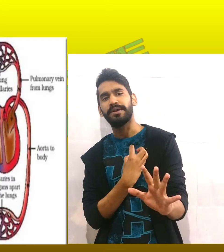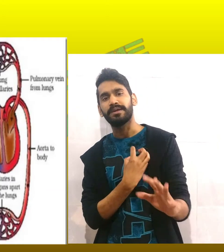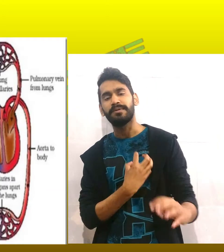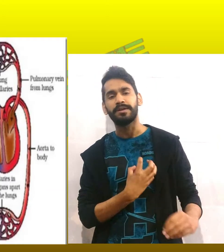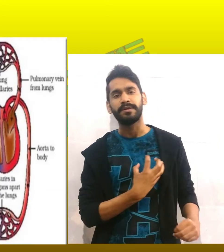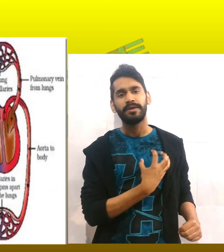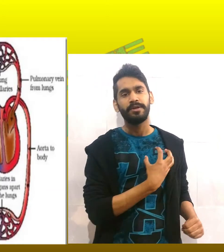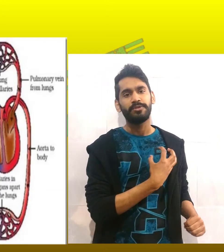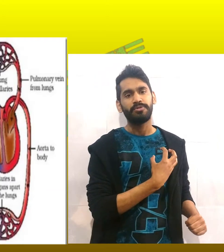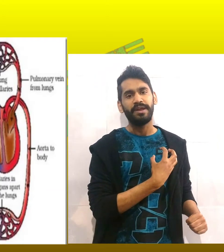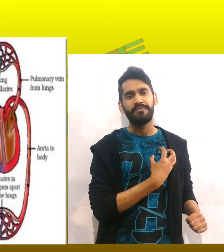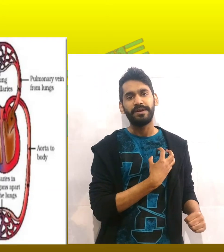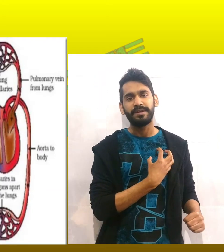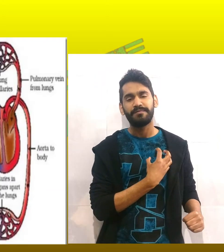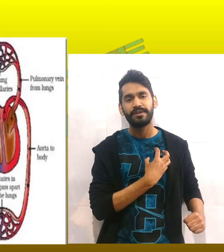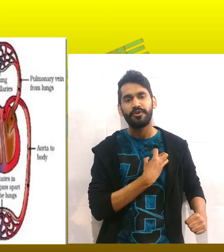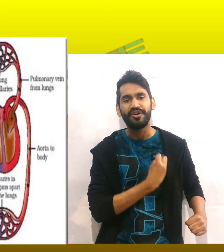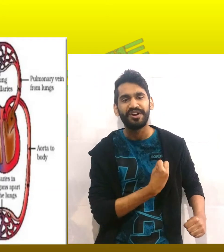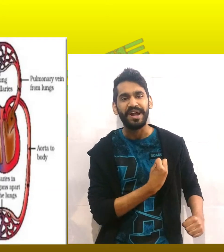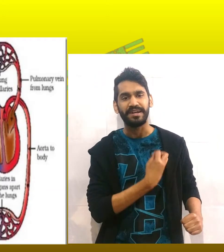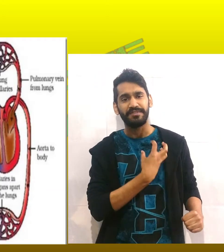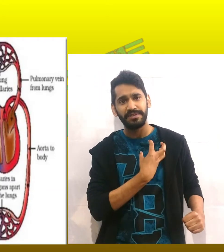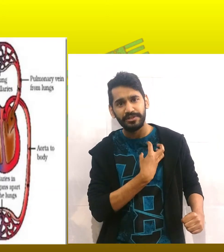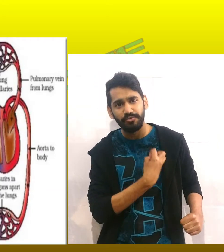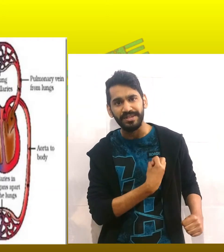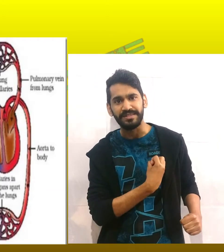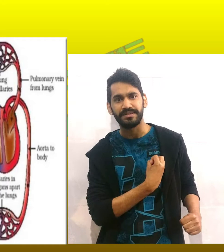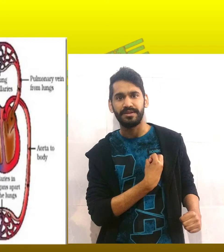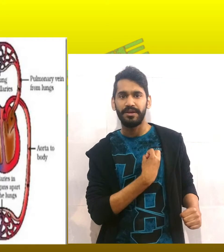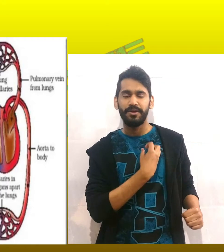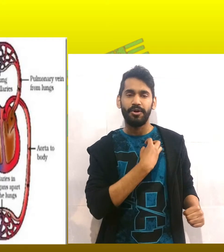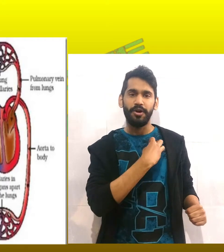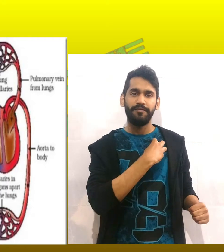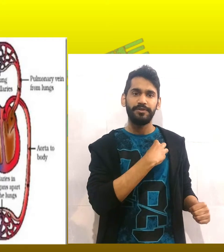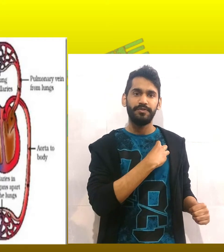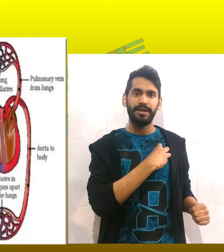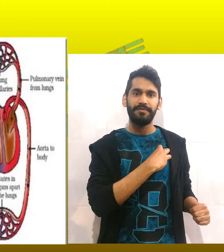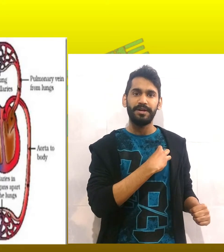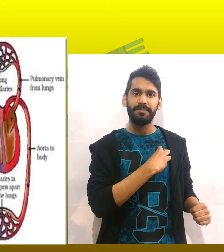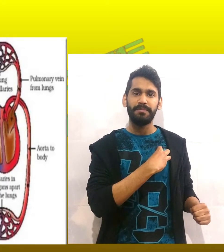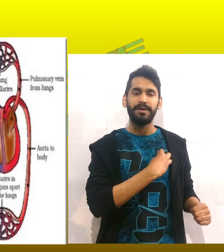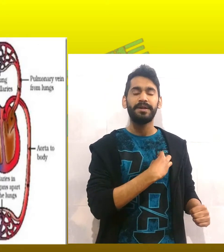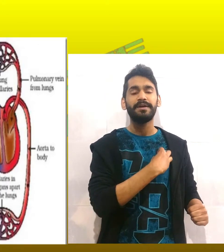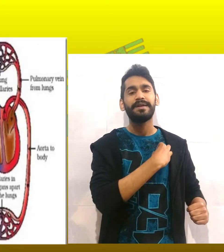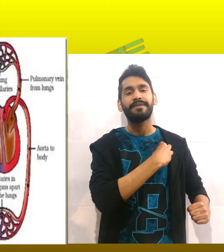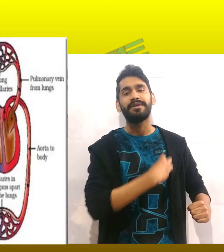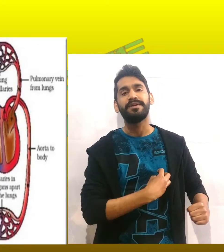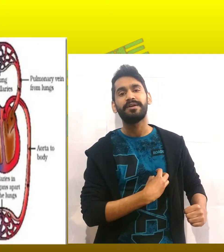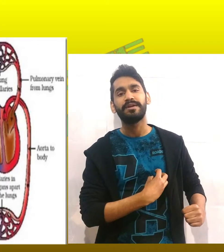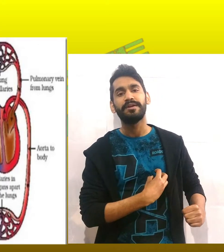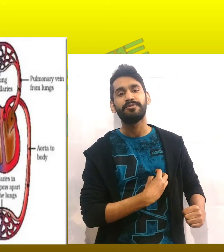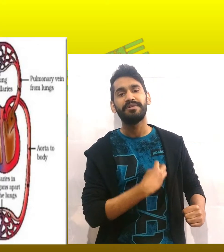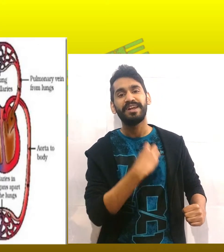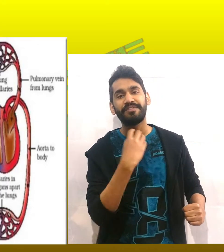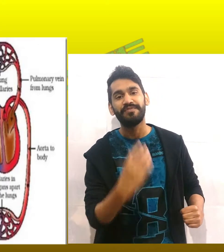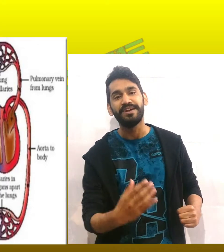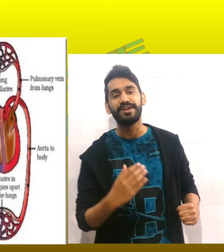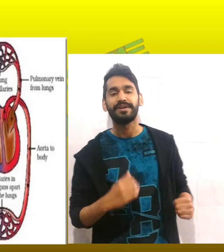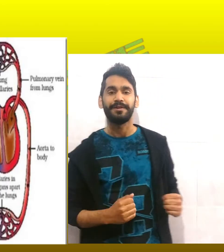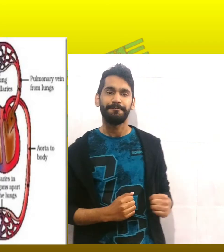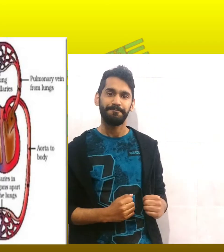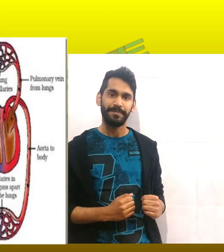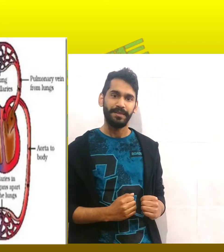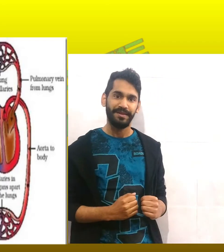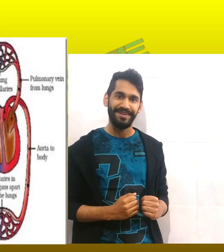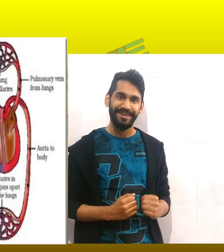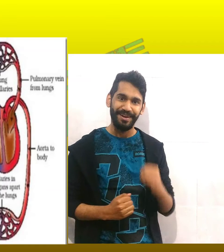पंप करने की बारी। तो लेफ्ट एट्रियम विल कॉन्ट्रैक्ट, इट विल स्क्वीज, और फिर जो लेफ्ट एट्रियम का ब्लड है दैट विल एंटर इनटू लेफ्ट